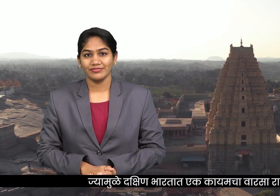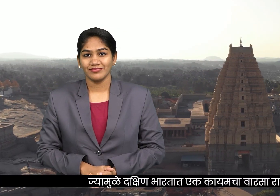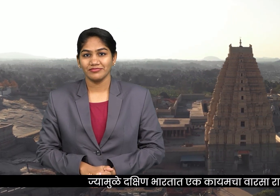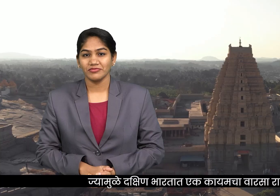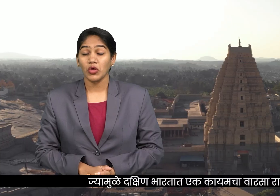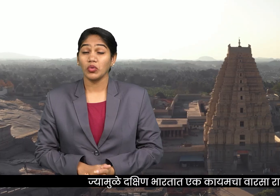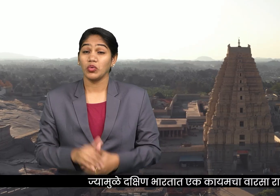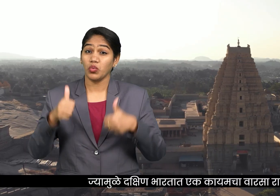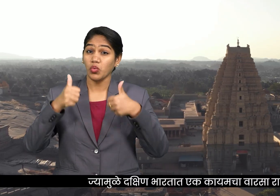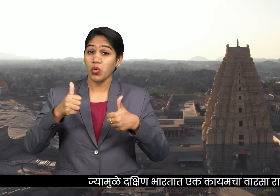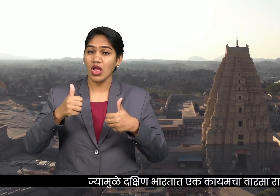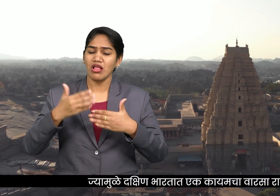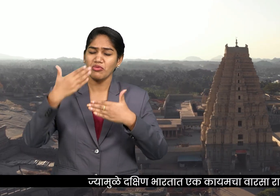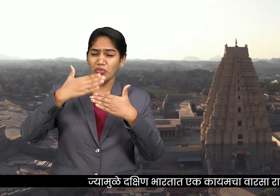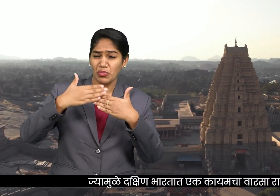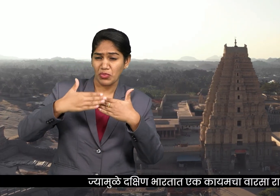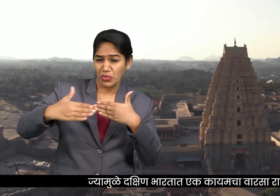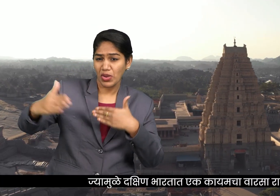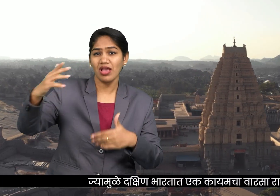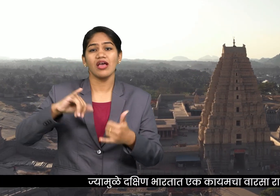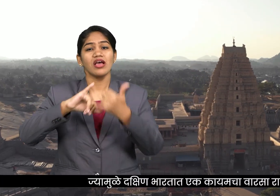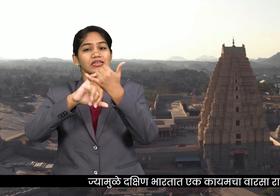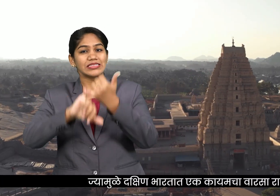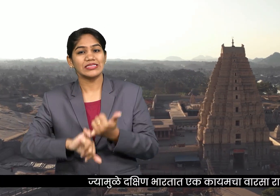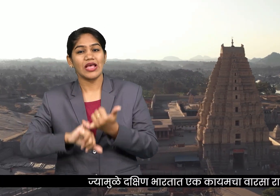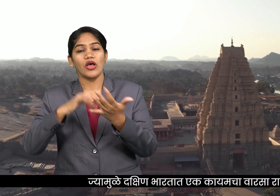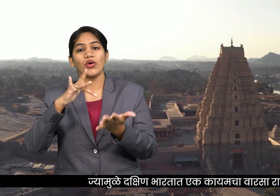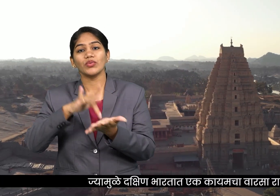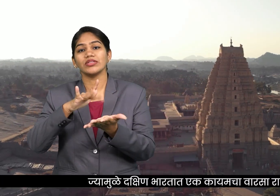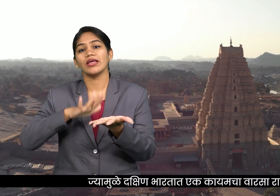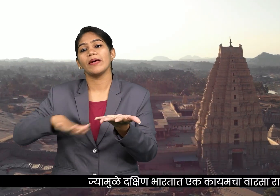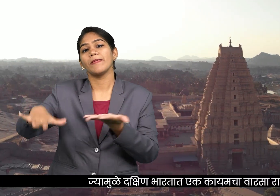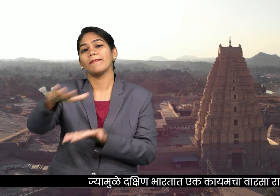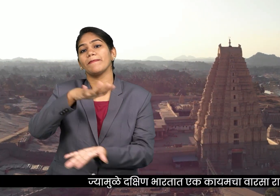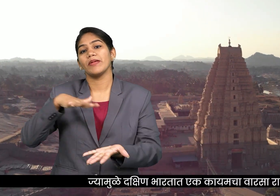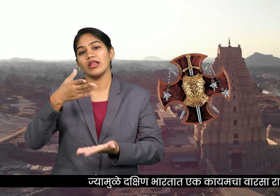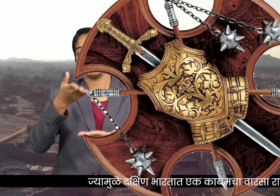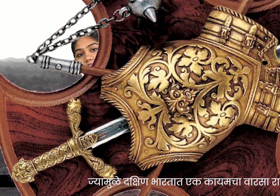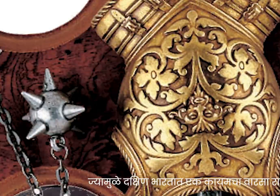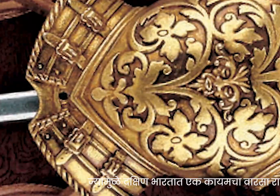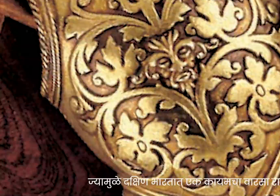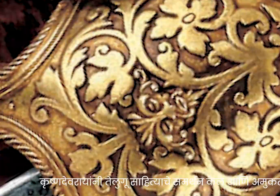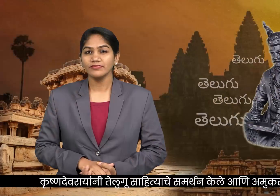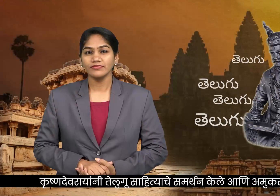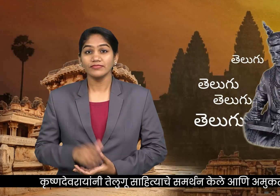ज्यामुळे दक्षिण भारतात एक कायमचा वारसा राहिला.